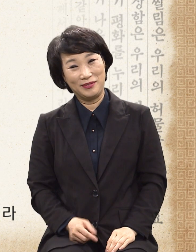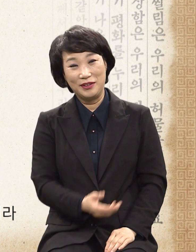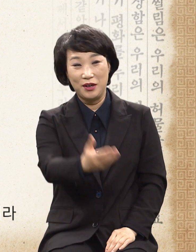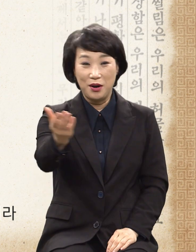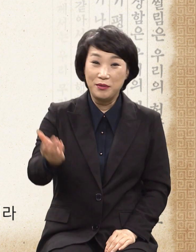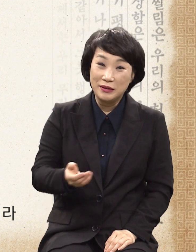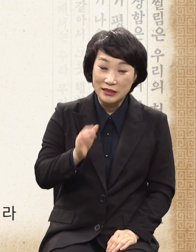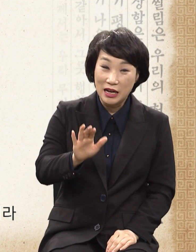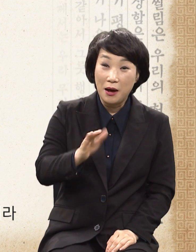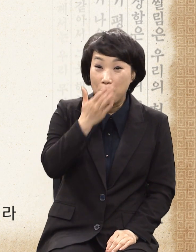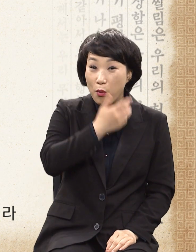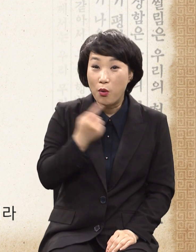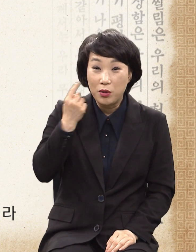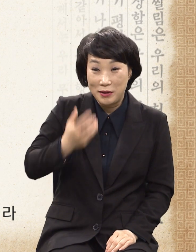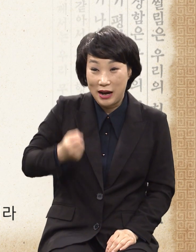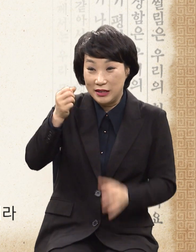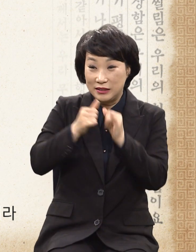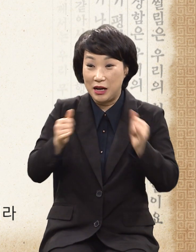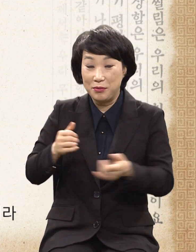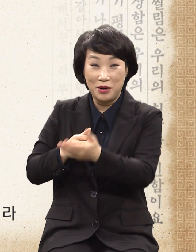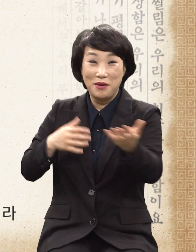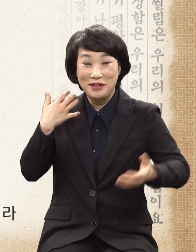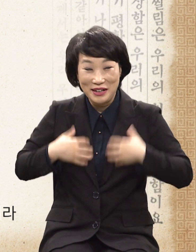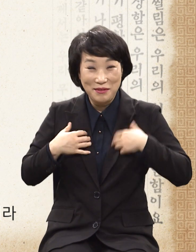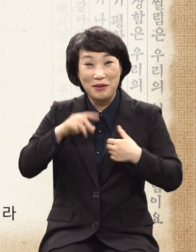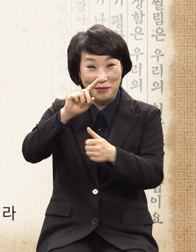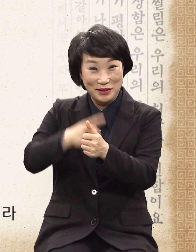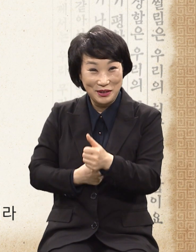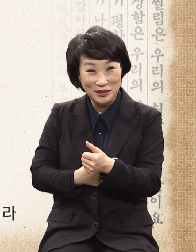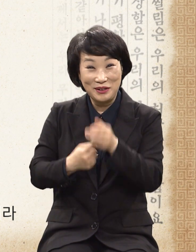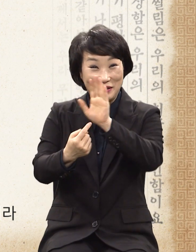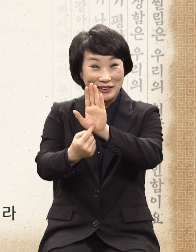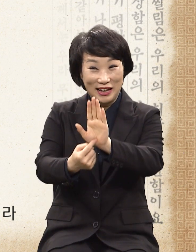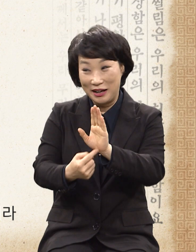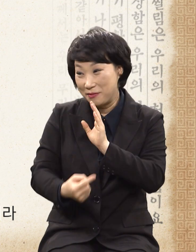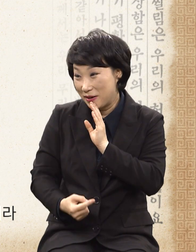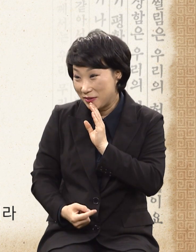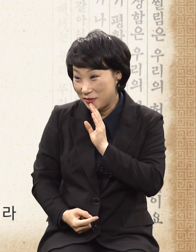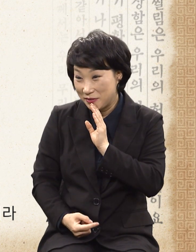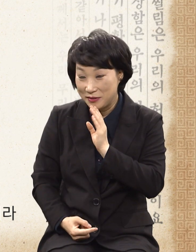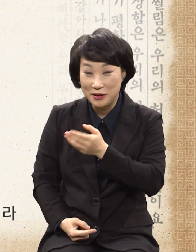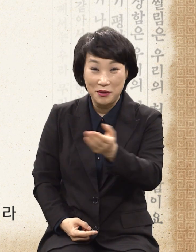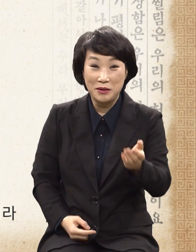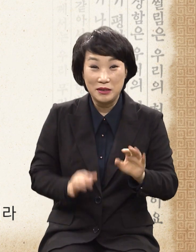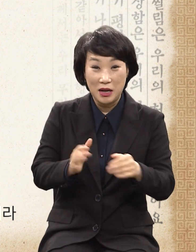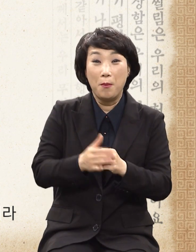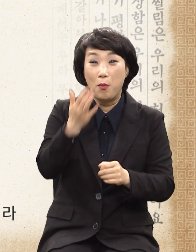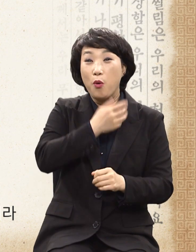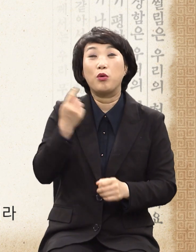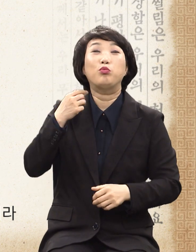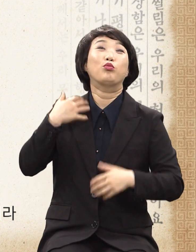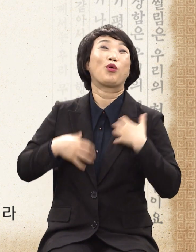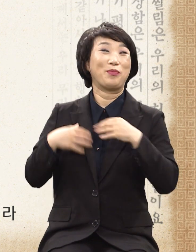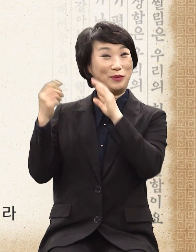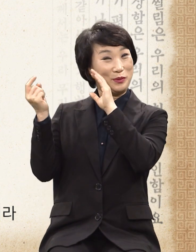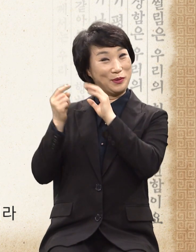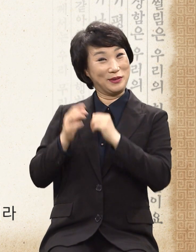여러분, 복음을 가진 자가 기쁨이 절로 나지 않아요. 응? 복음은 기쁜